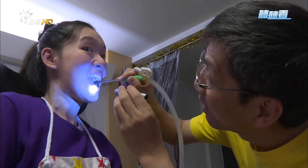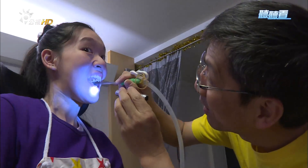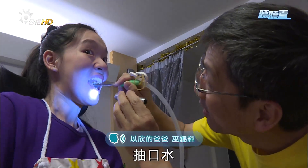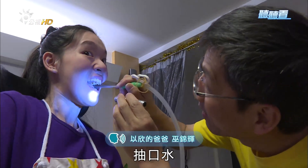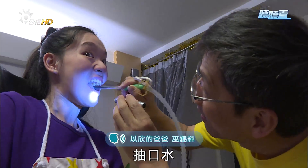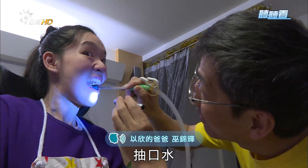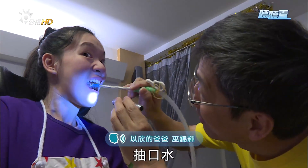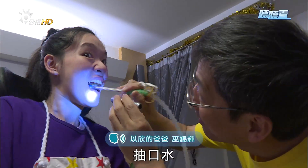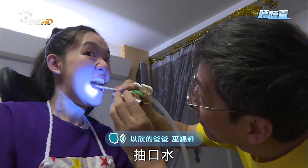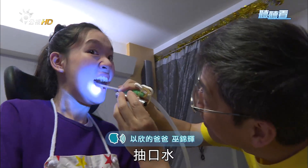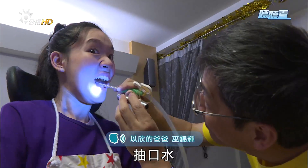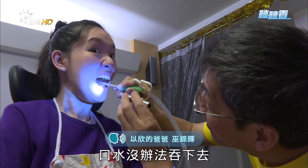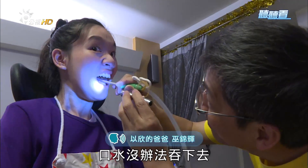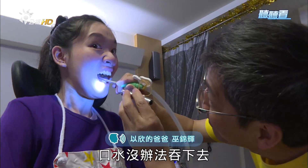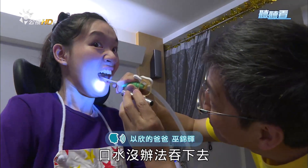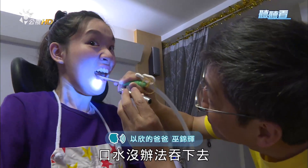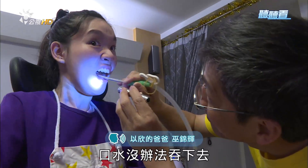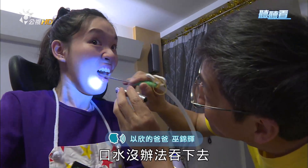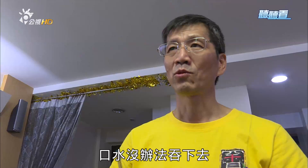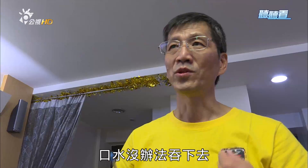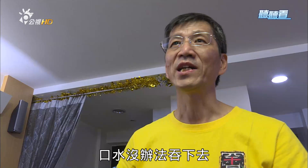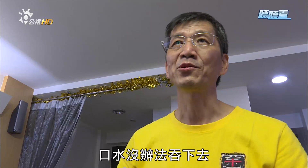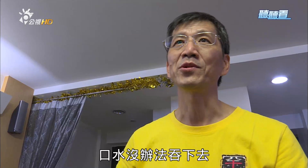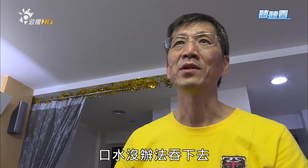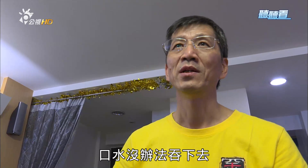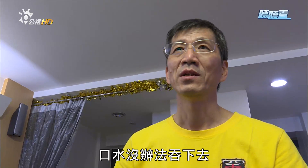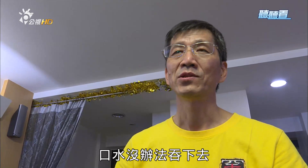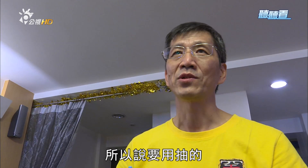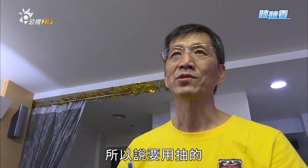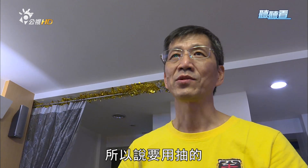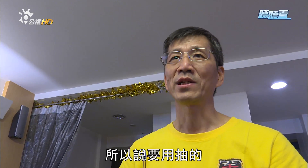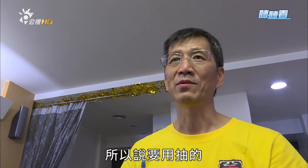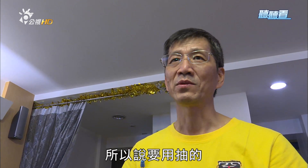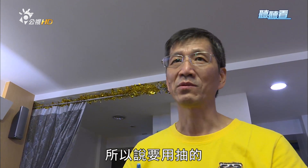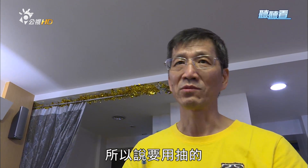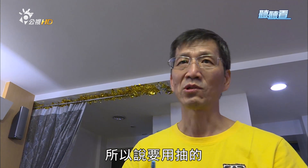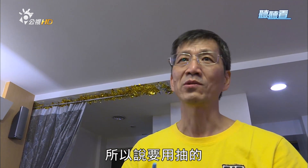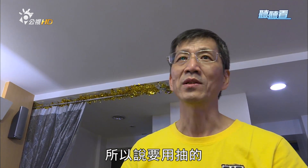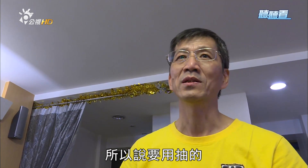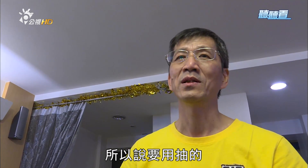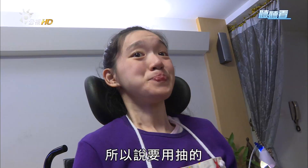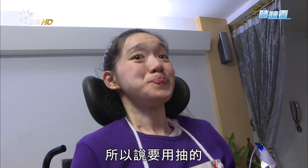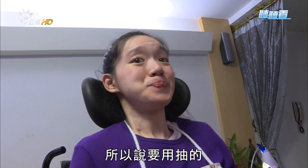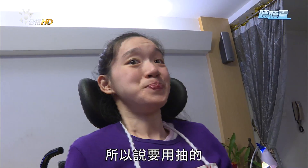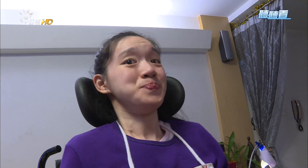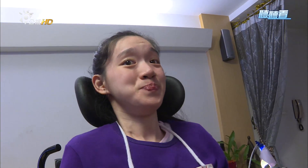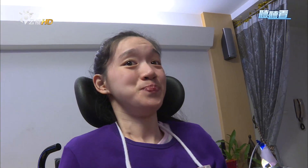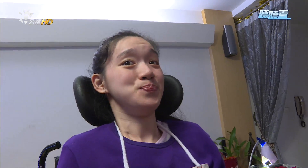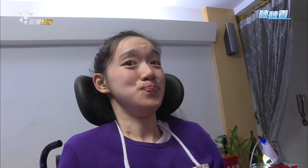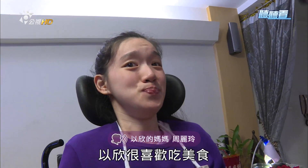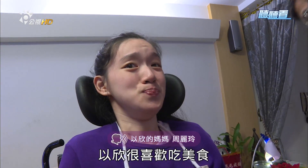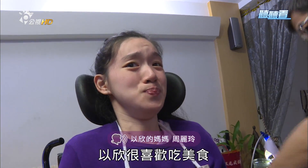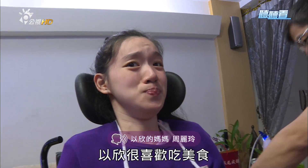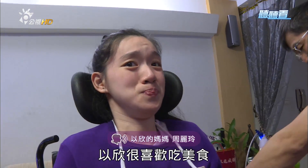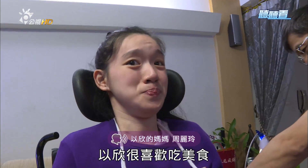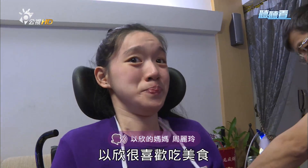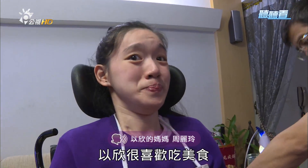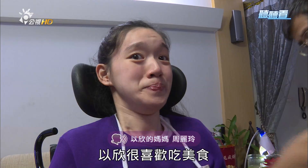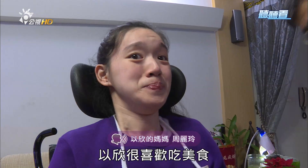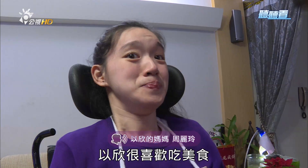抽口水，口水没办法吞下去，所以说要用抽的。 以心很喜欢吃美